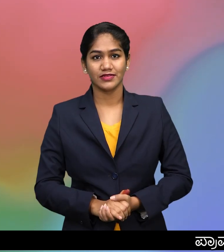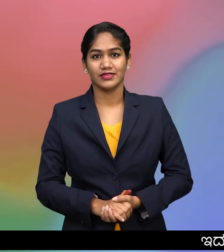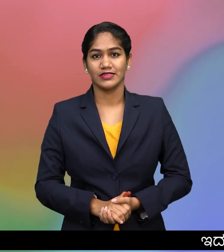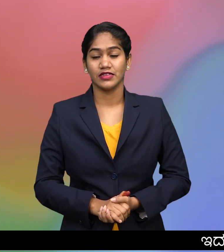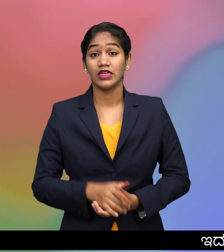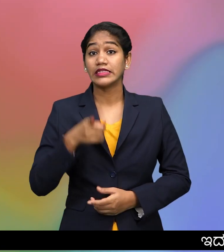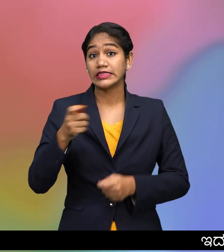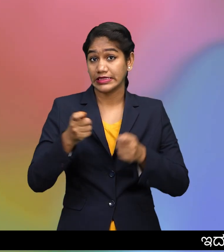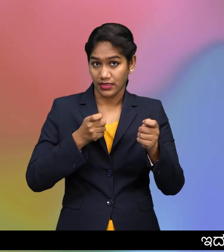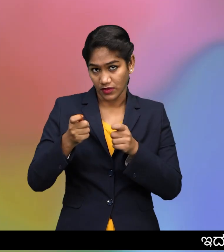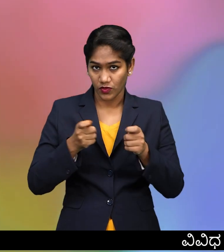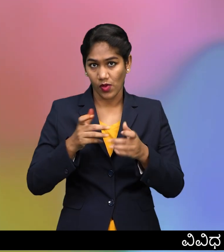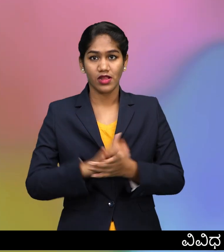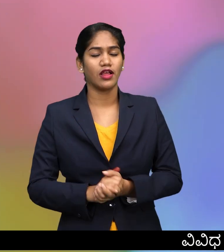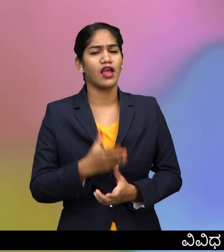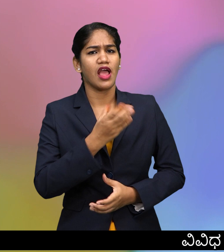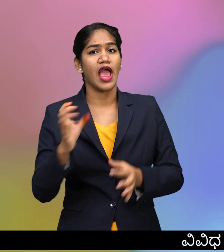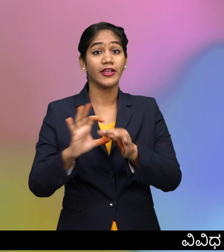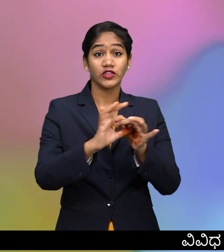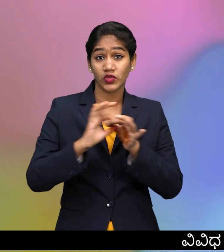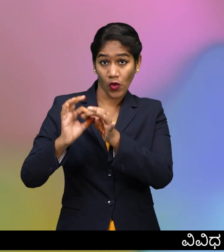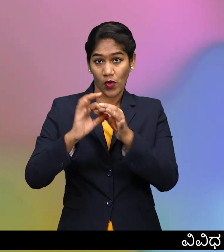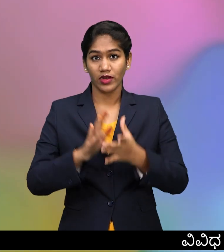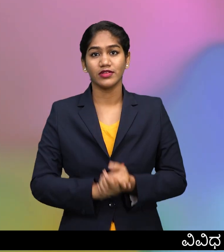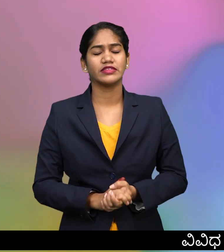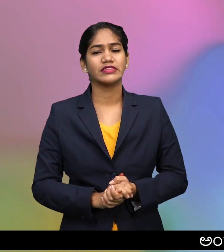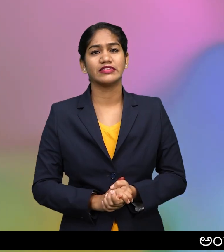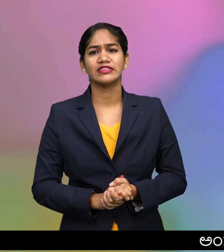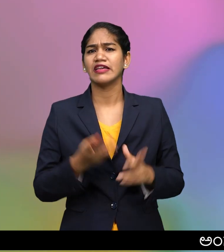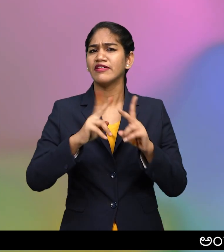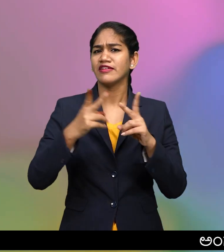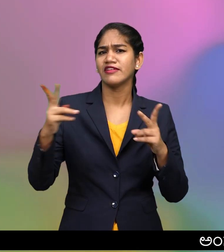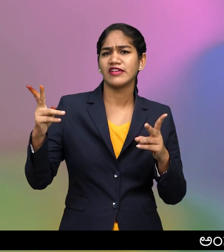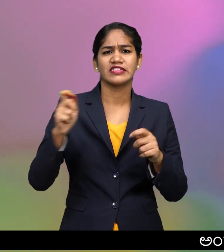ಇದು ದೇಹದಲ್ಲಿನ ವಿವಿಧ ಅಂಗಗಳು ಮತ್ತು ಲಿಂಗ ವ್ಯವಸ್ಥೆಗಳ